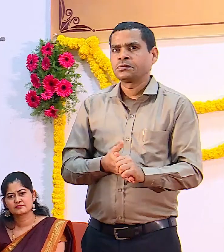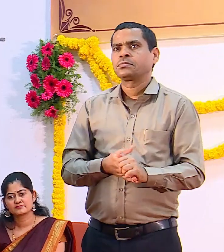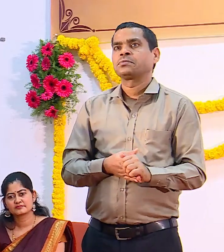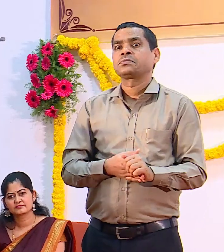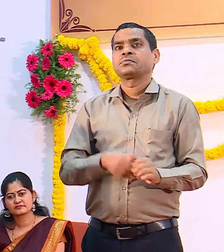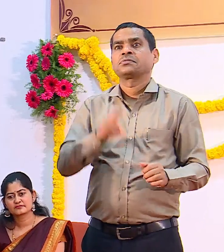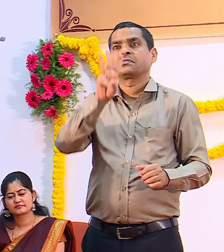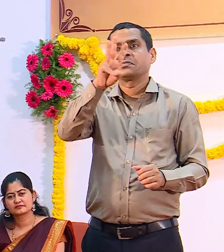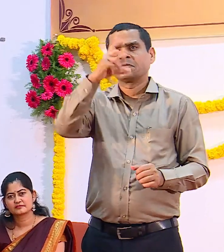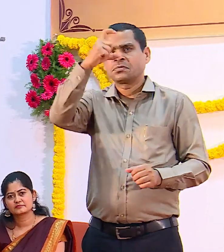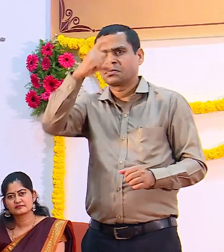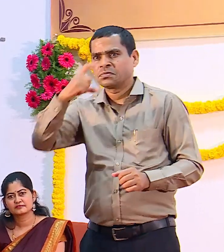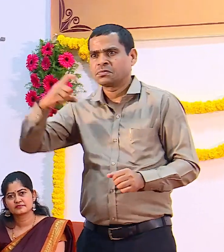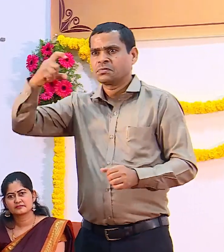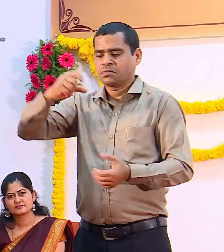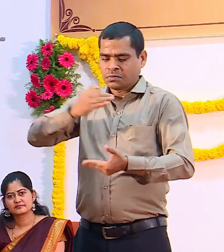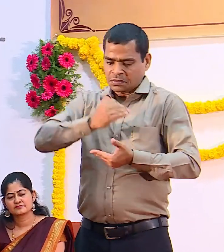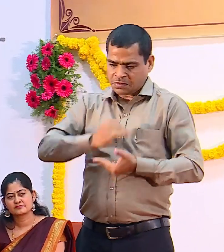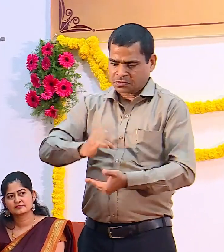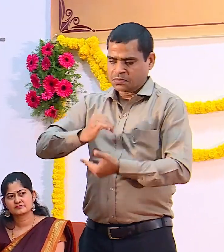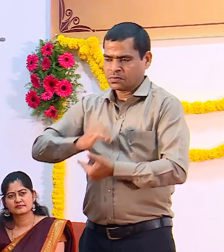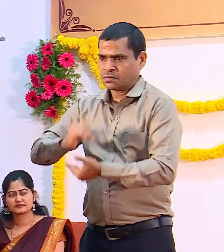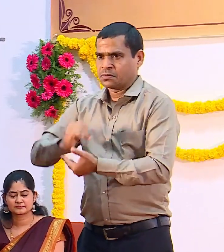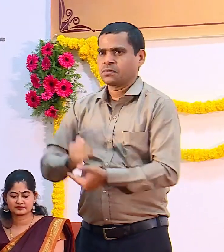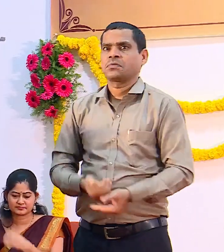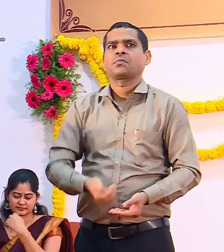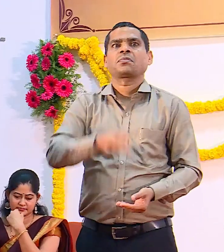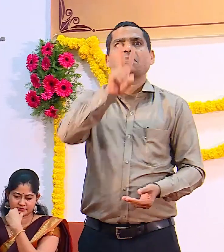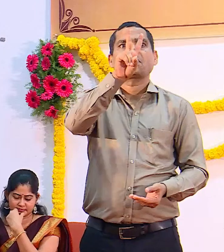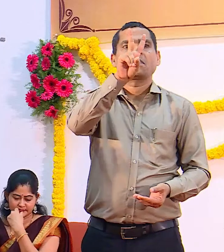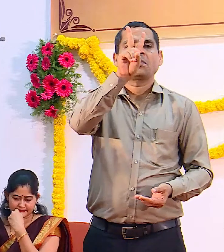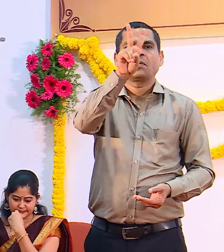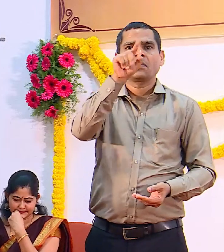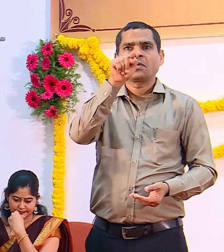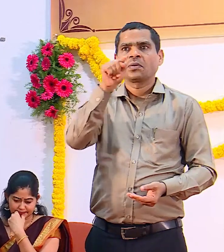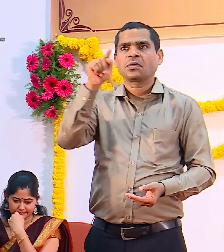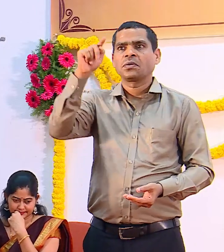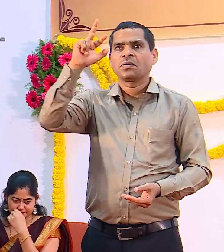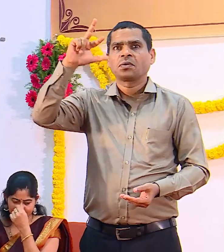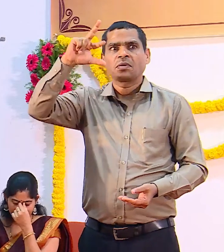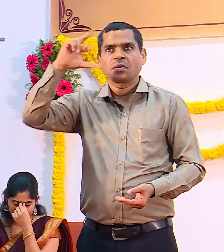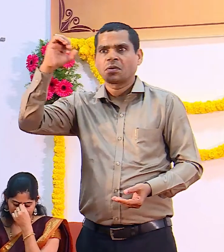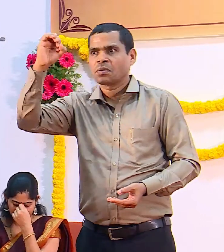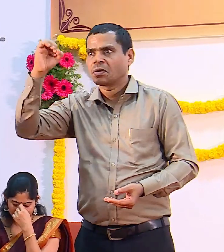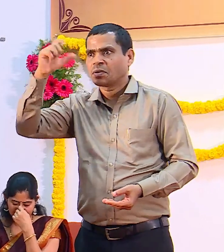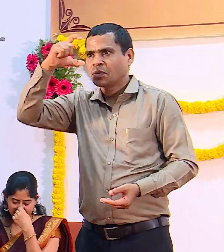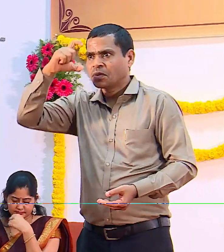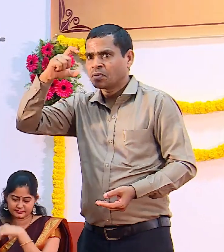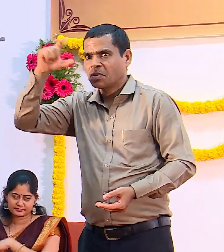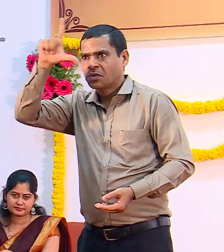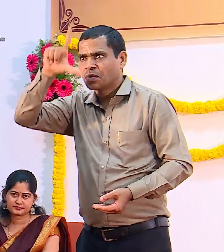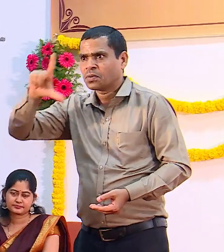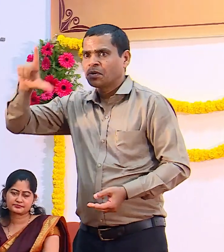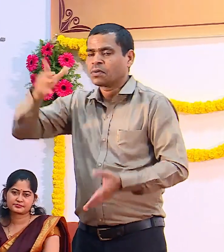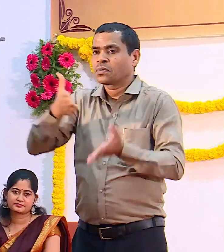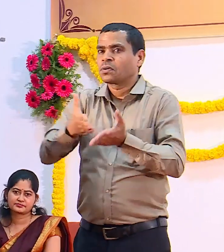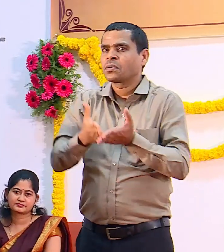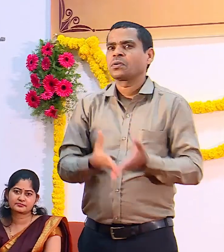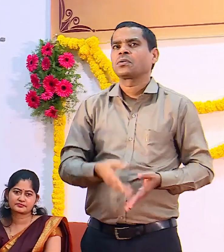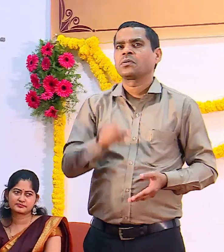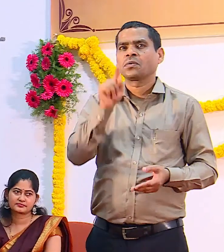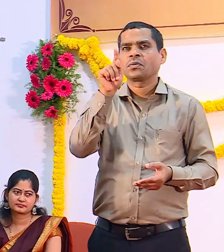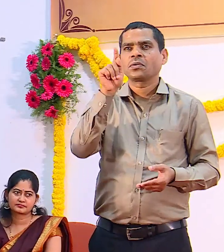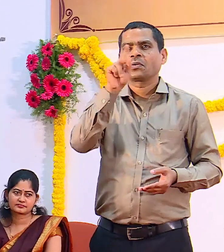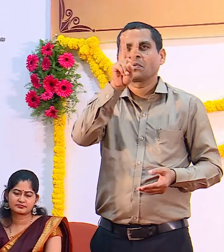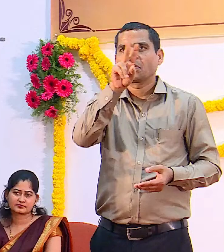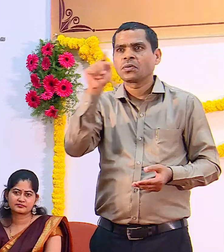लगभग 3 करोड़ बच्चे हर वर्ष पैदा होते हैं, 2.8 करोड़, और उसमें अगर 0.3% बच्चों को हियरिंग लॉस हो रहा है